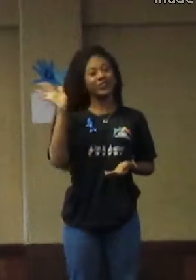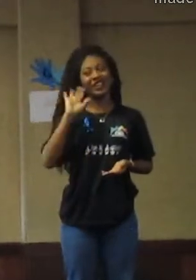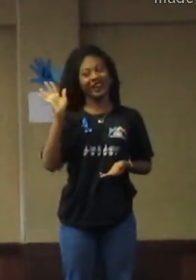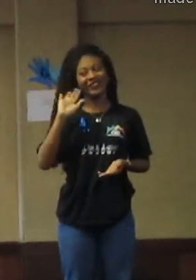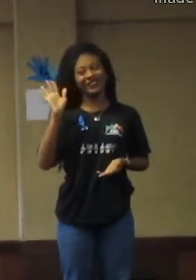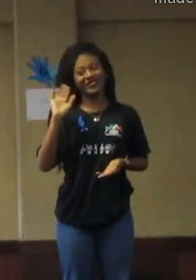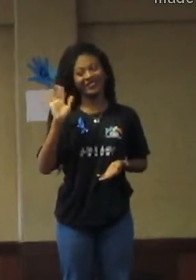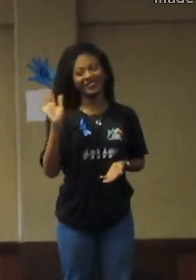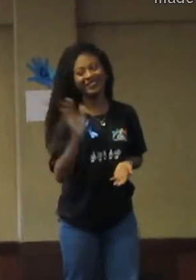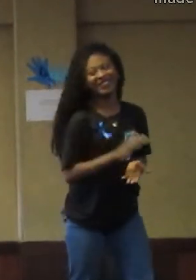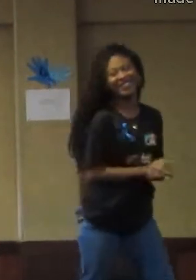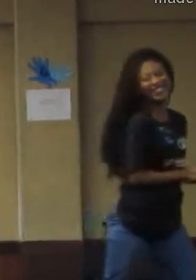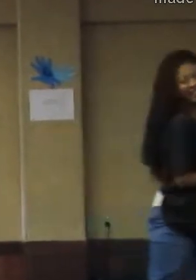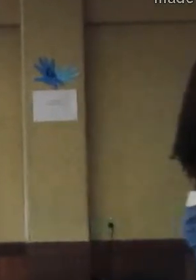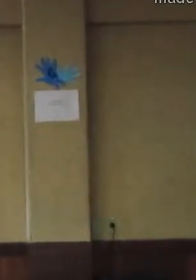e o tchau.